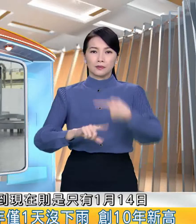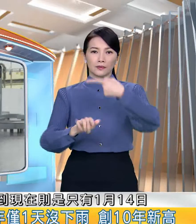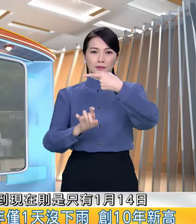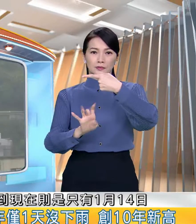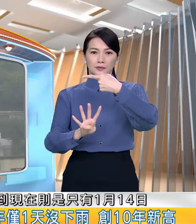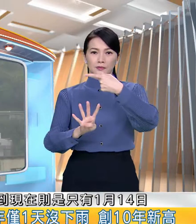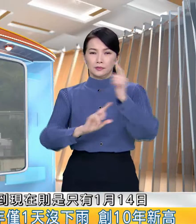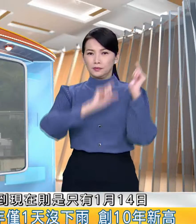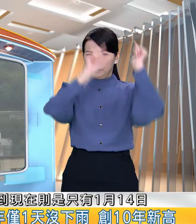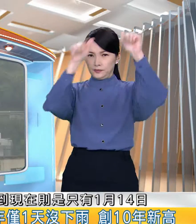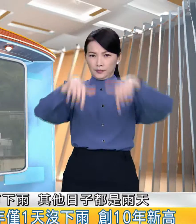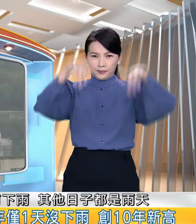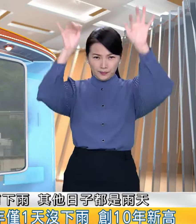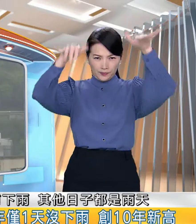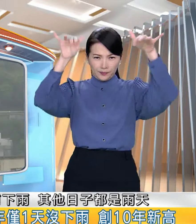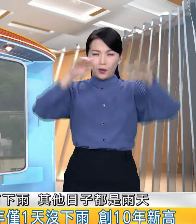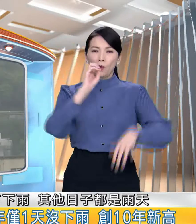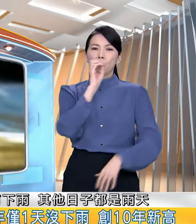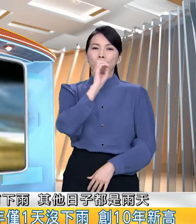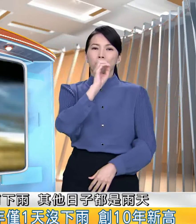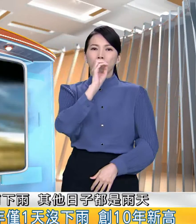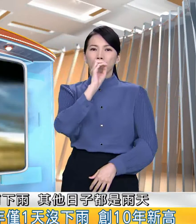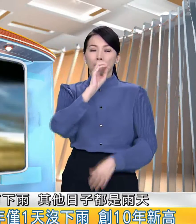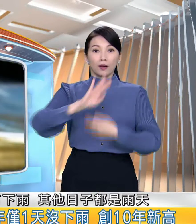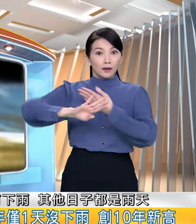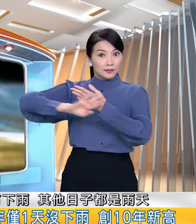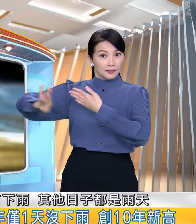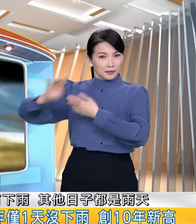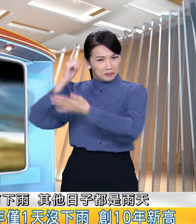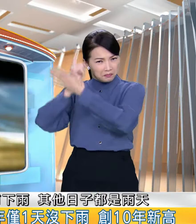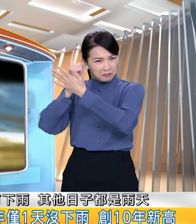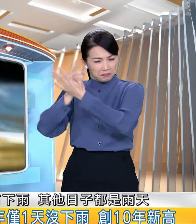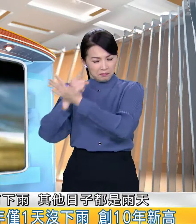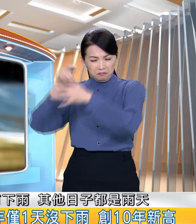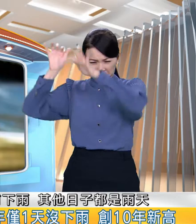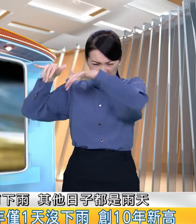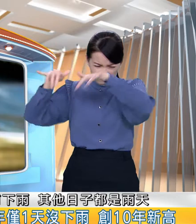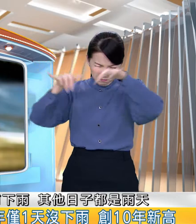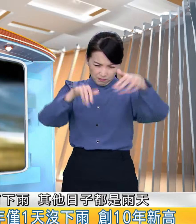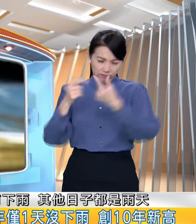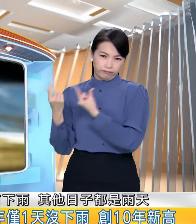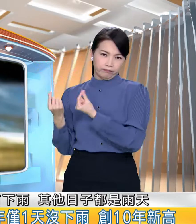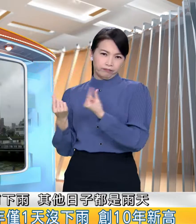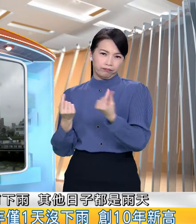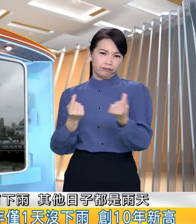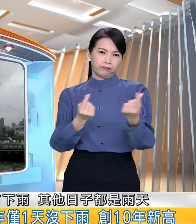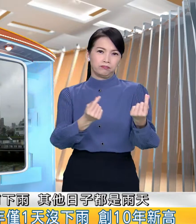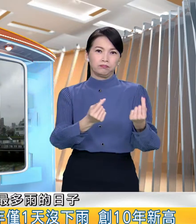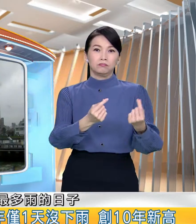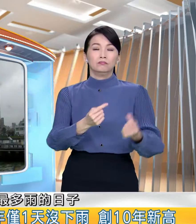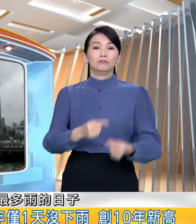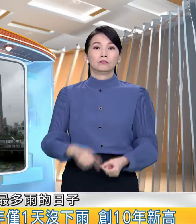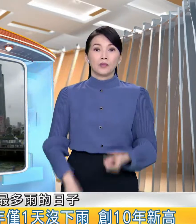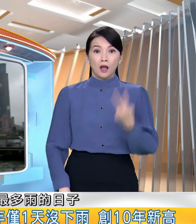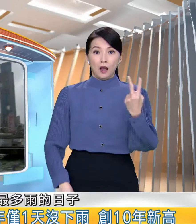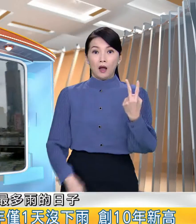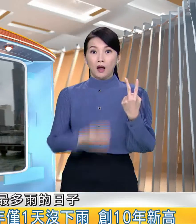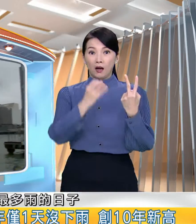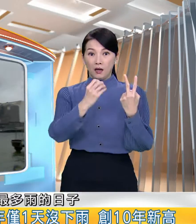只有1月14号这一天完全没有下雨，其他的日子都是雨天，是2012年以来